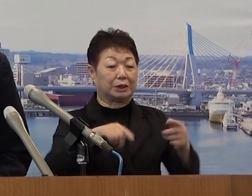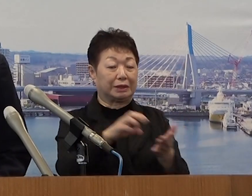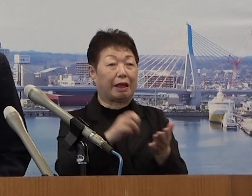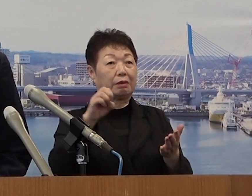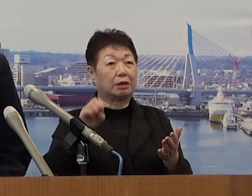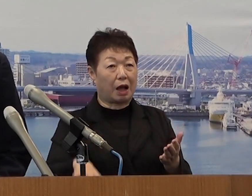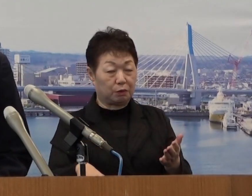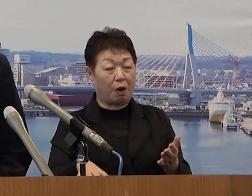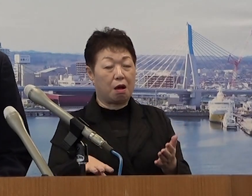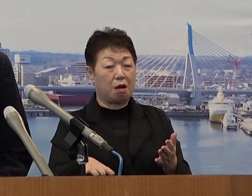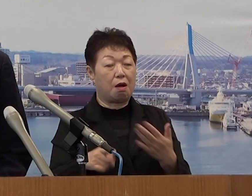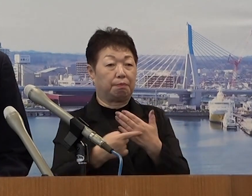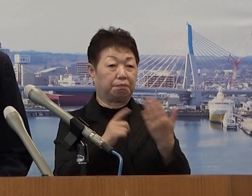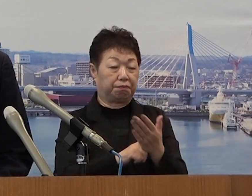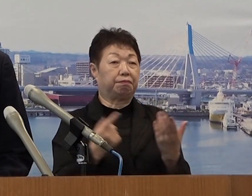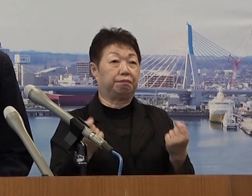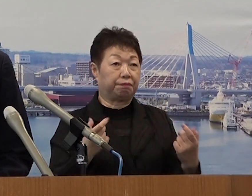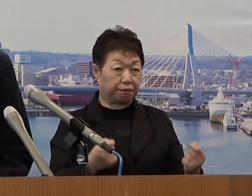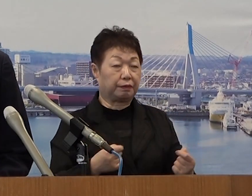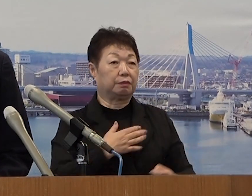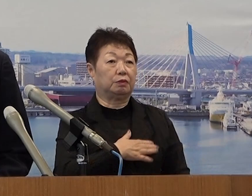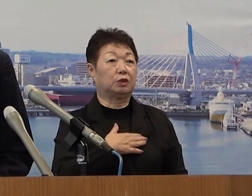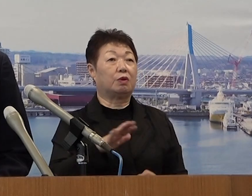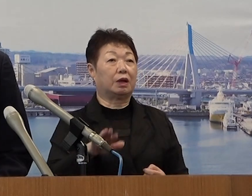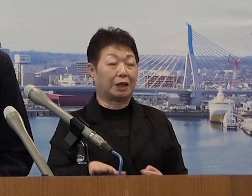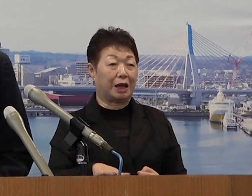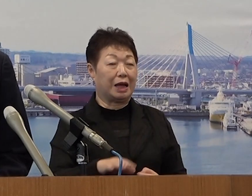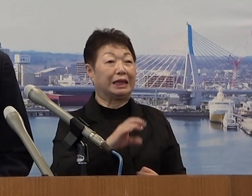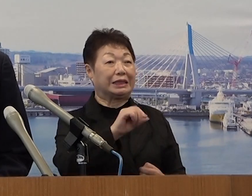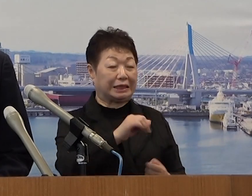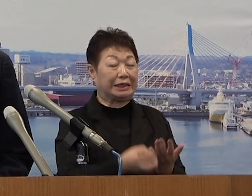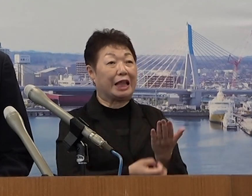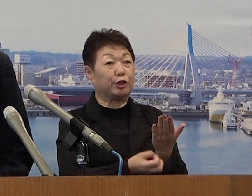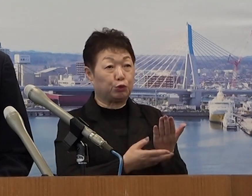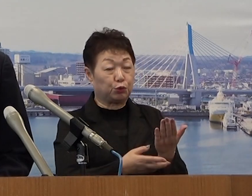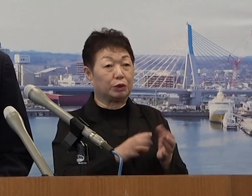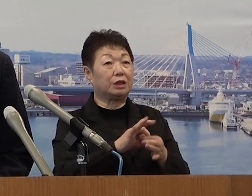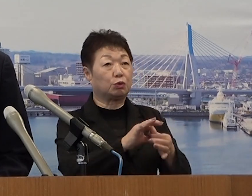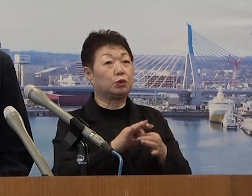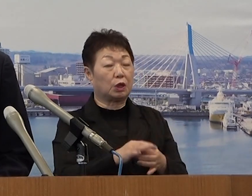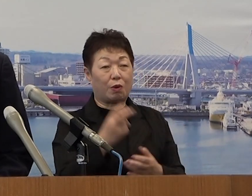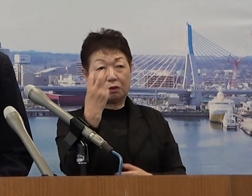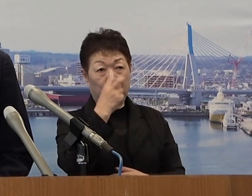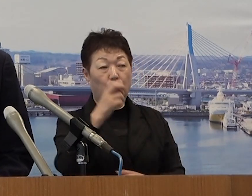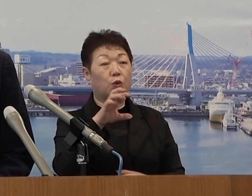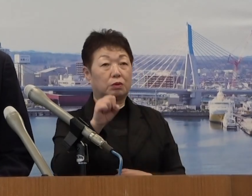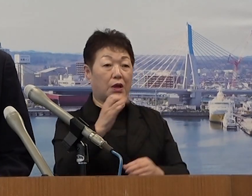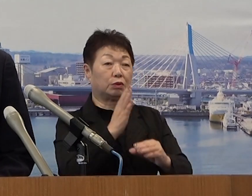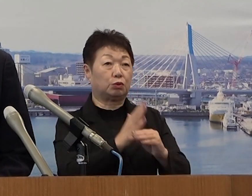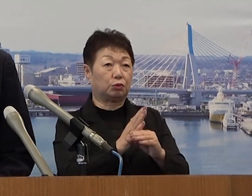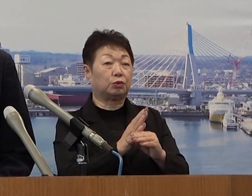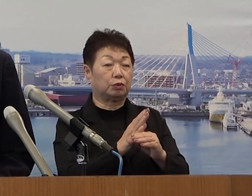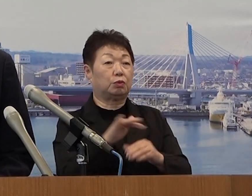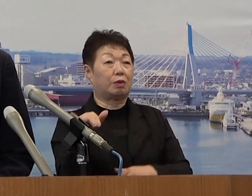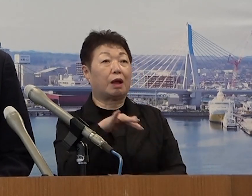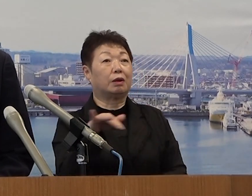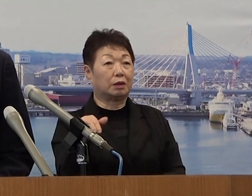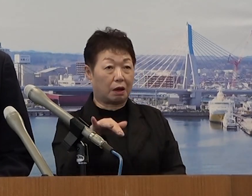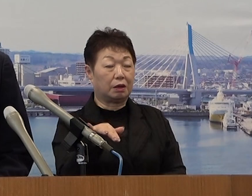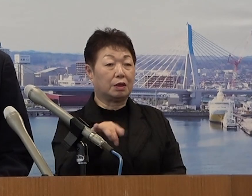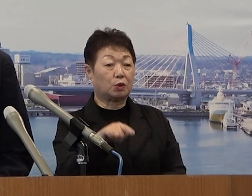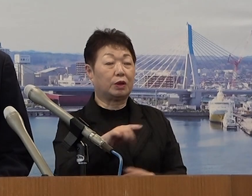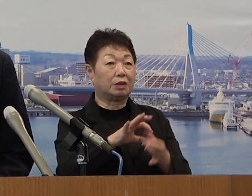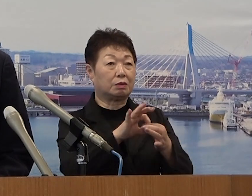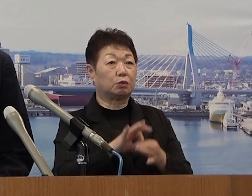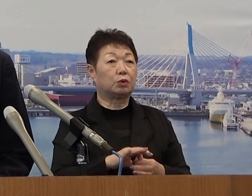姿勢は変わらずということで、まあ、地熱に関してまあ可能性調査の段階ですけれども、そこについ